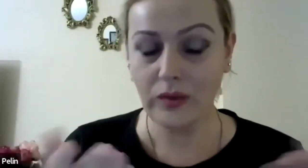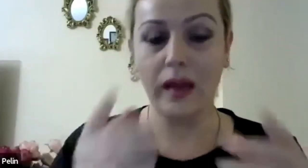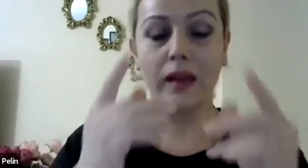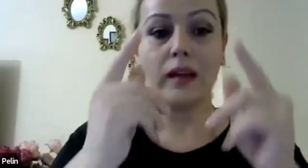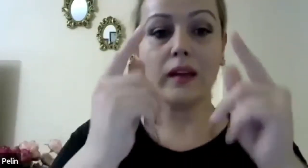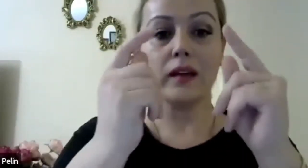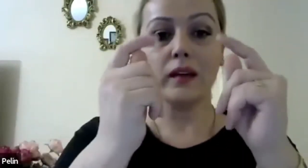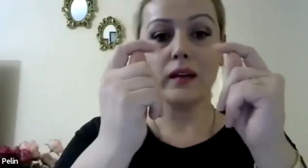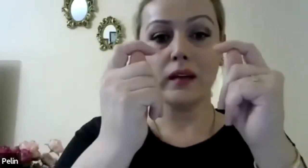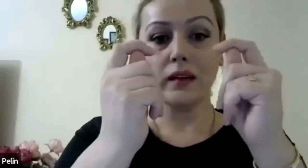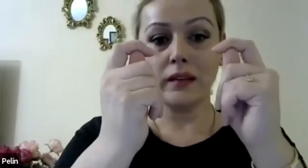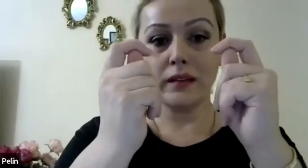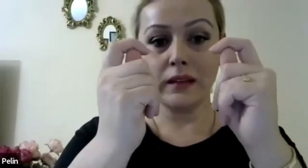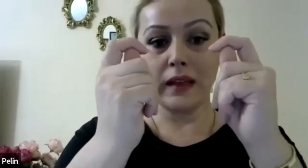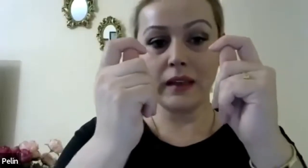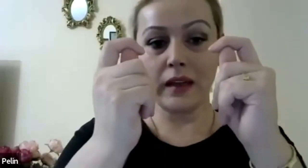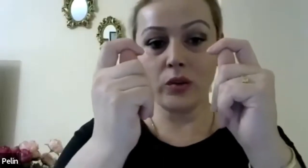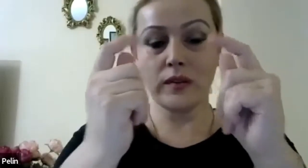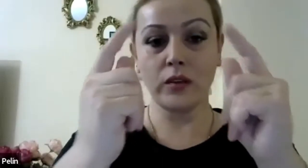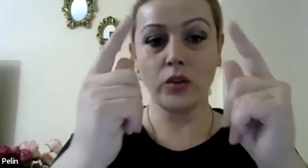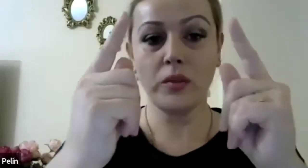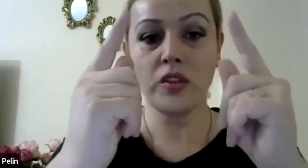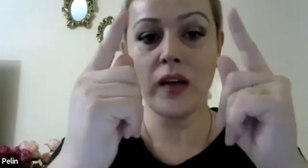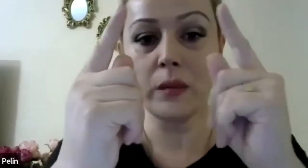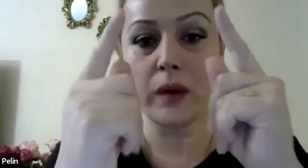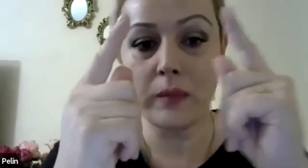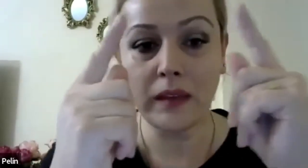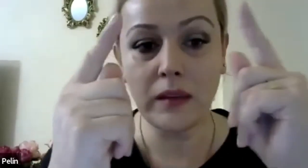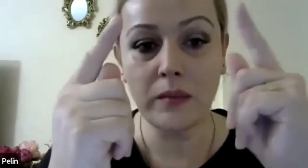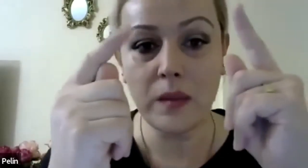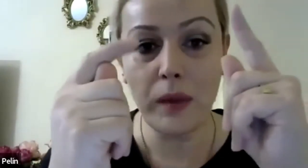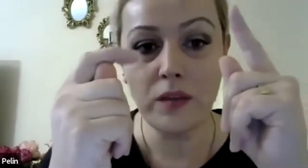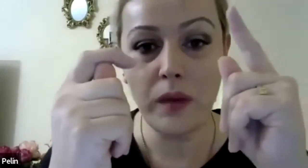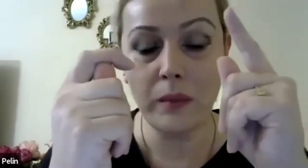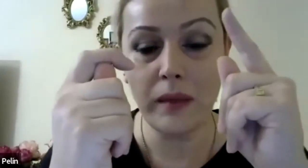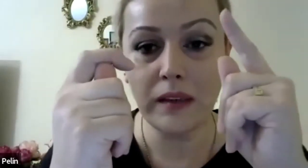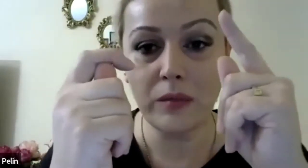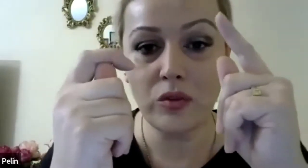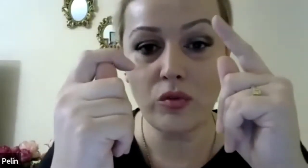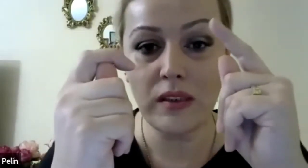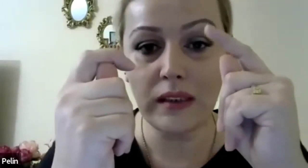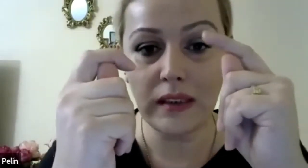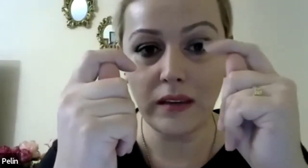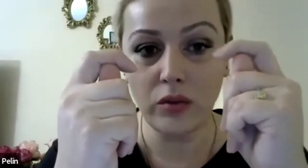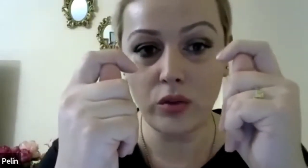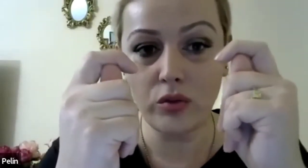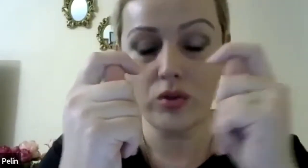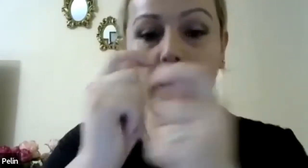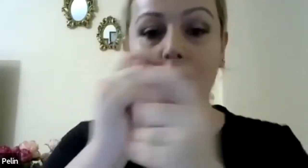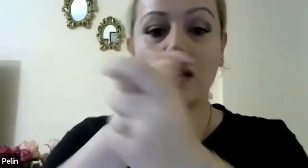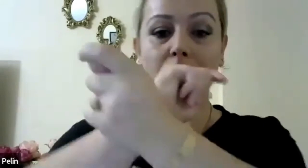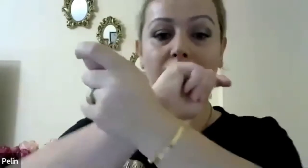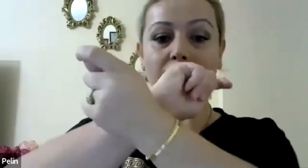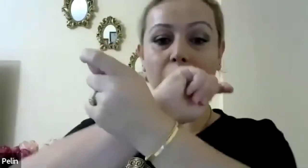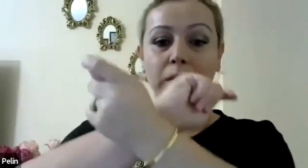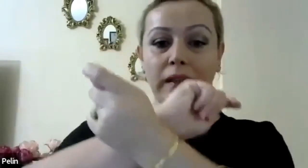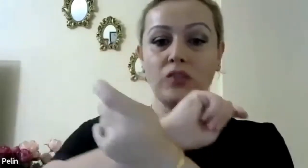Güzel. Tekrar gösteriyorum. İşaret parmaklarımızı baş parmaklarımızın üzerine getiriyoruz. Bilekten